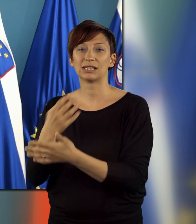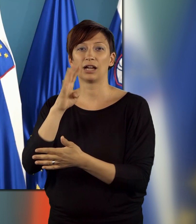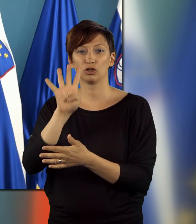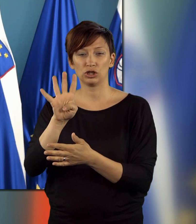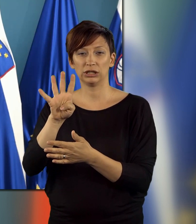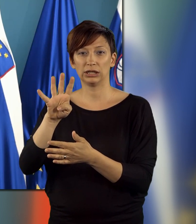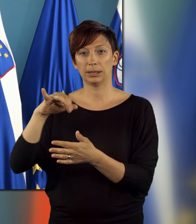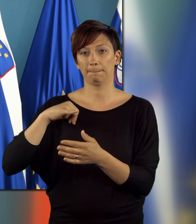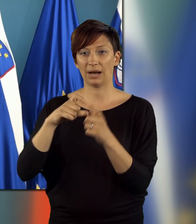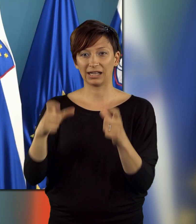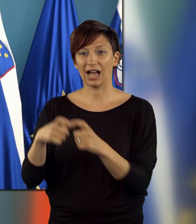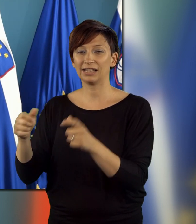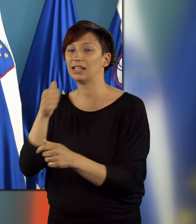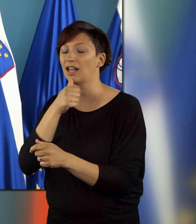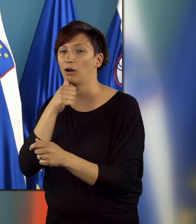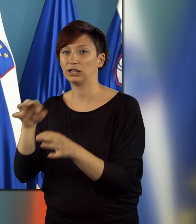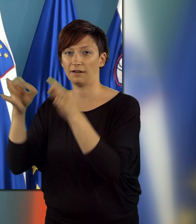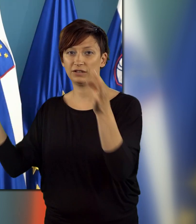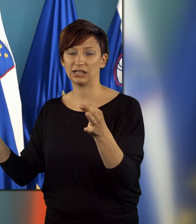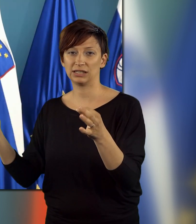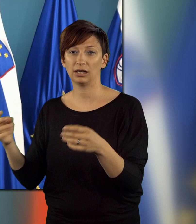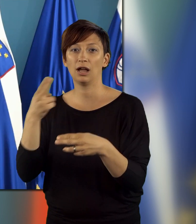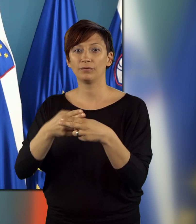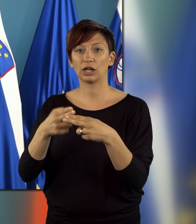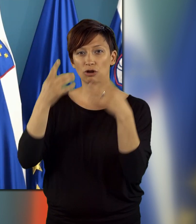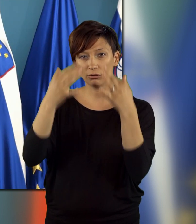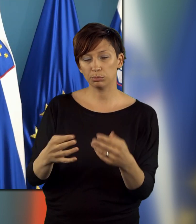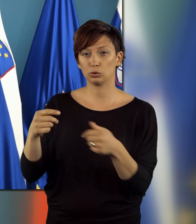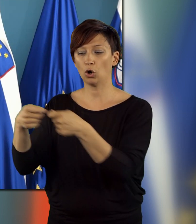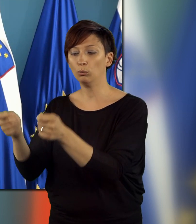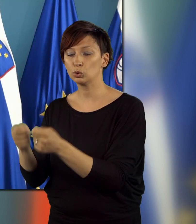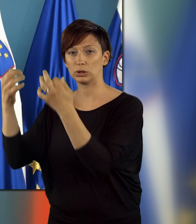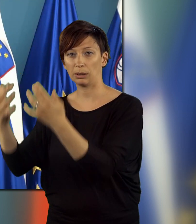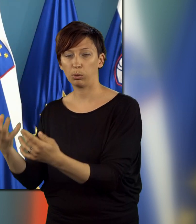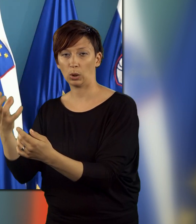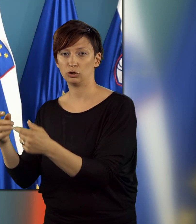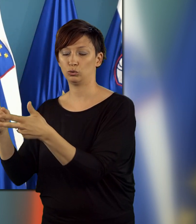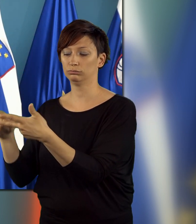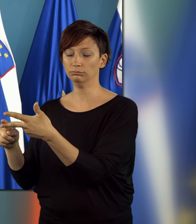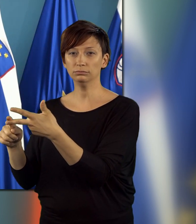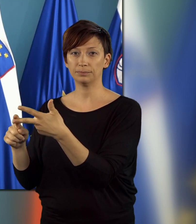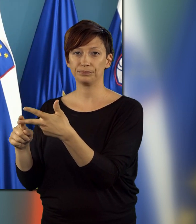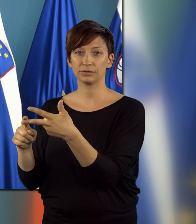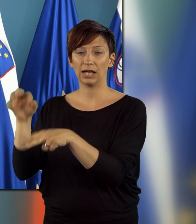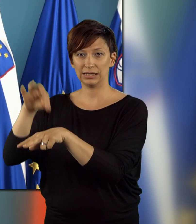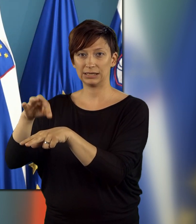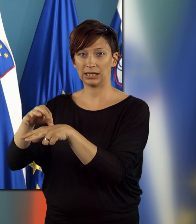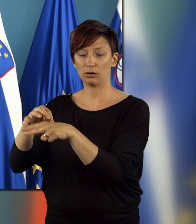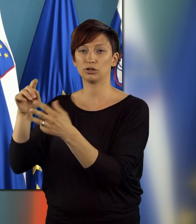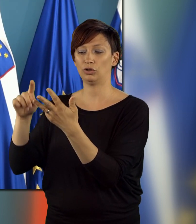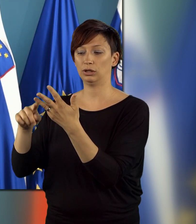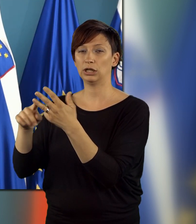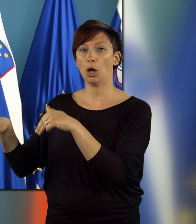4 blagajne javnega financiranja, torej državni proračun, občinske proračune in pa zdravstveno